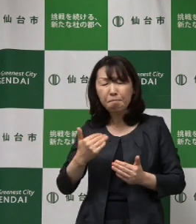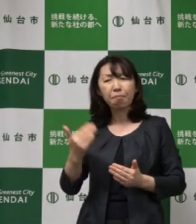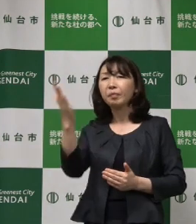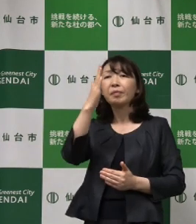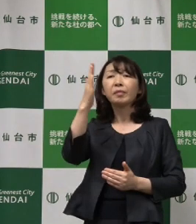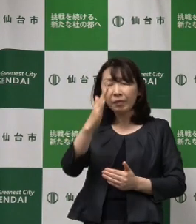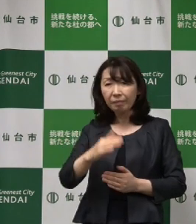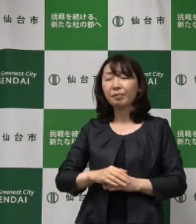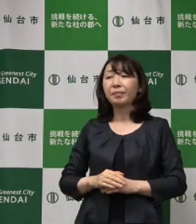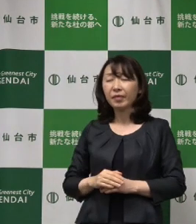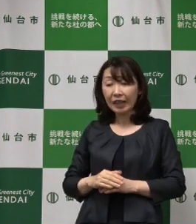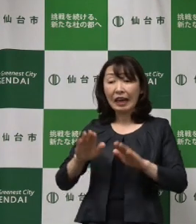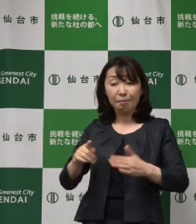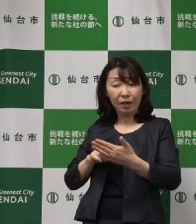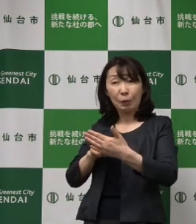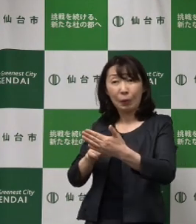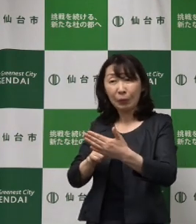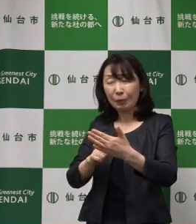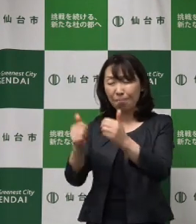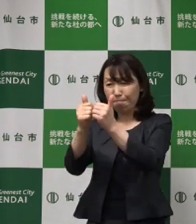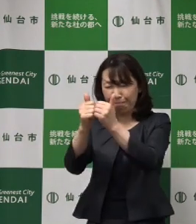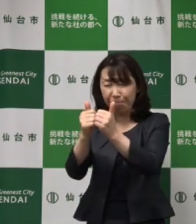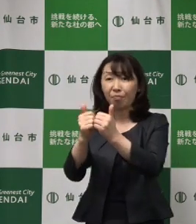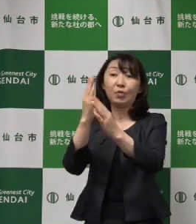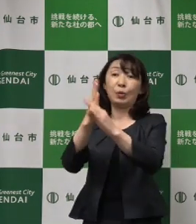にはならないように今努力をしているということです。